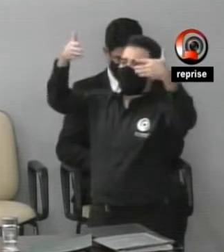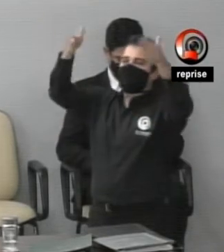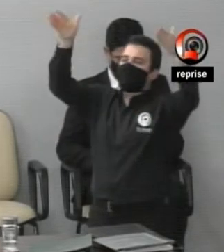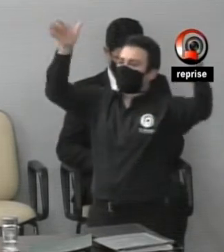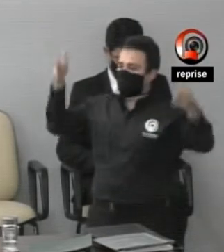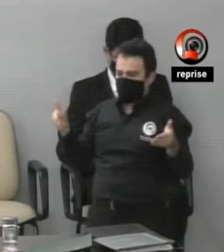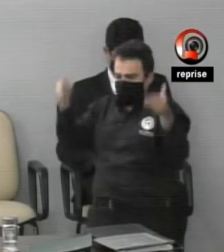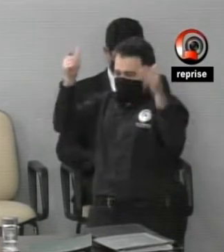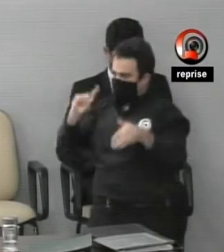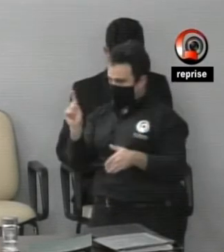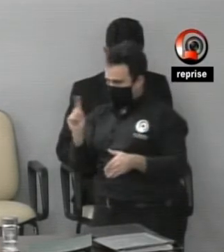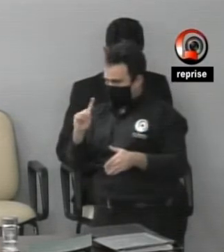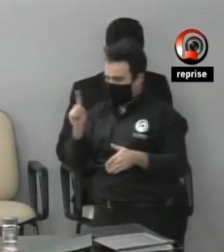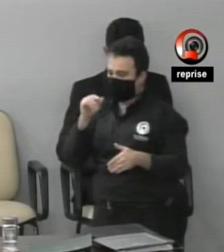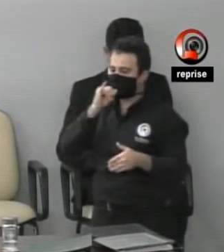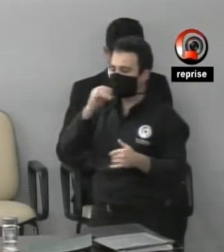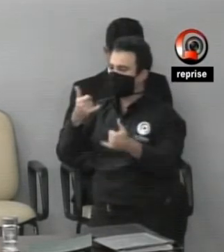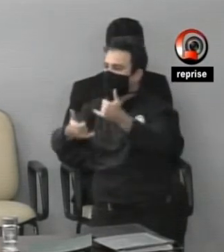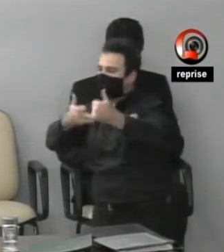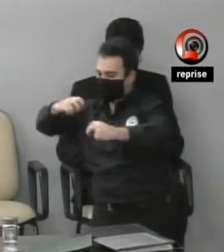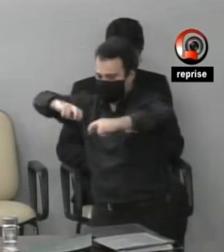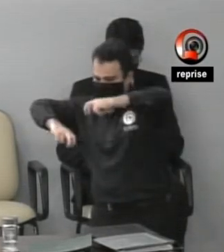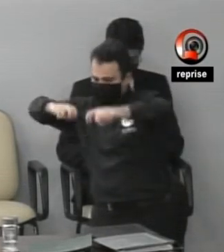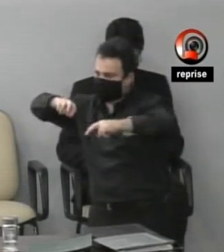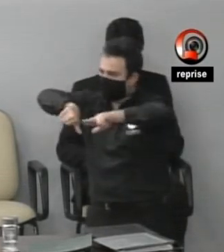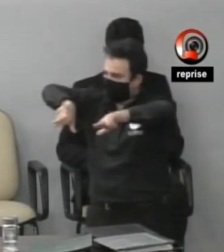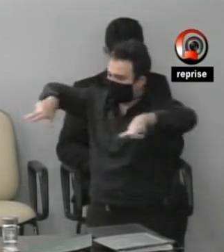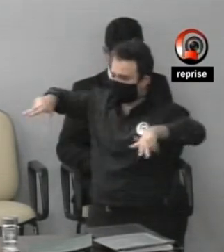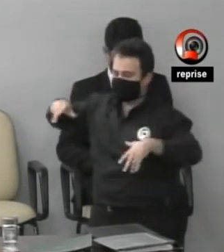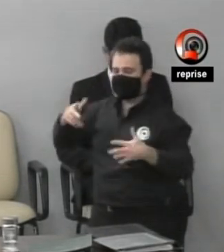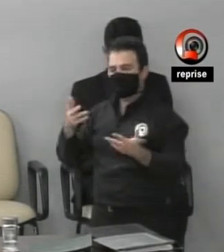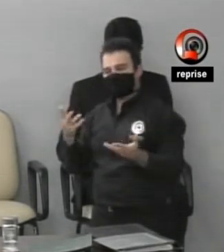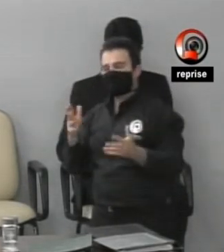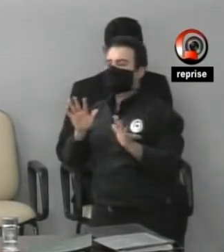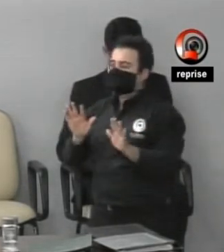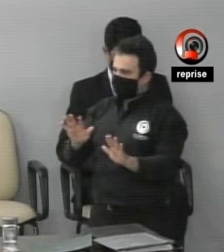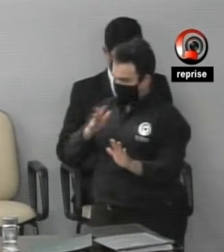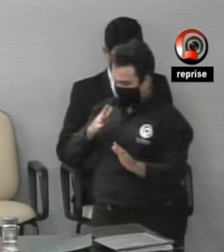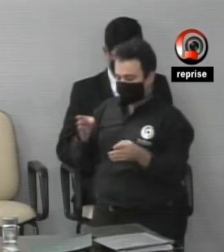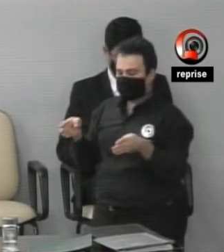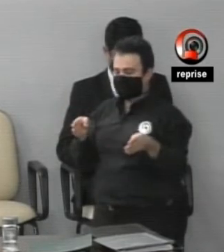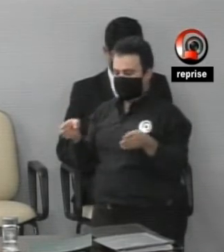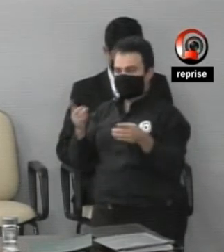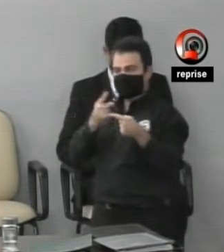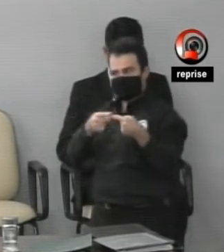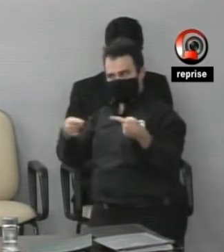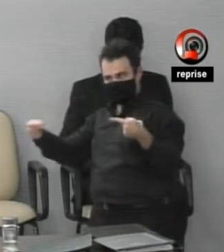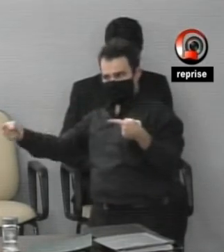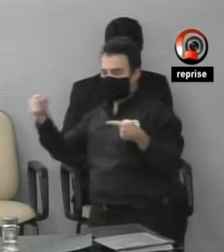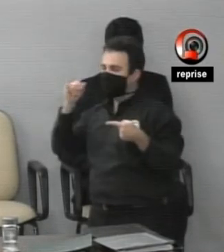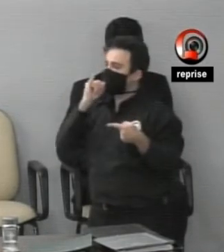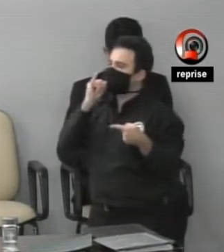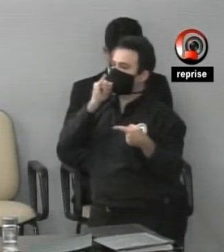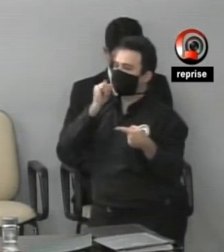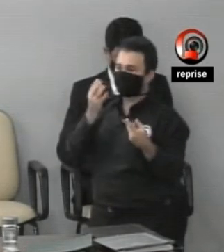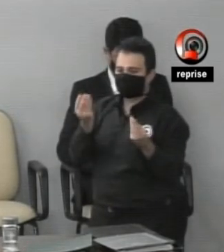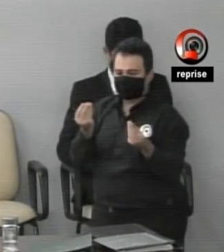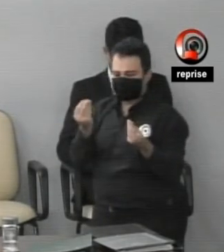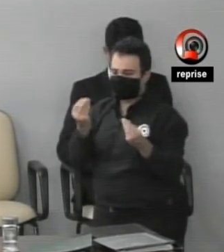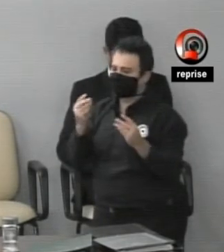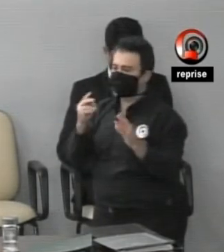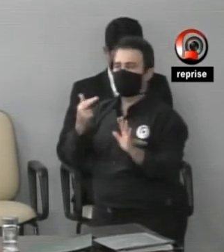usar os brinquedos, que essa semana está sendo o maior desafio. As crianças não podem usar os plays, né? Não podem usar os parquinhos das